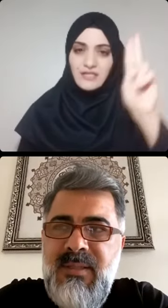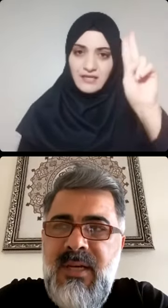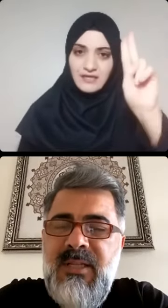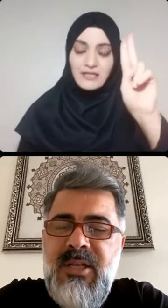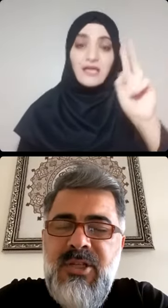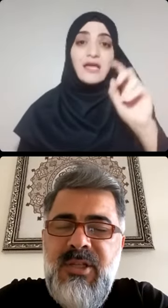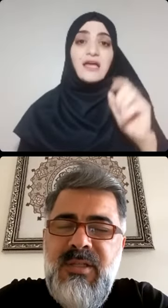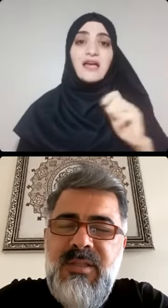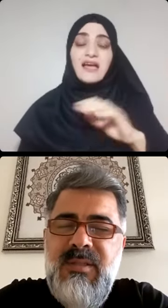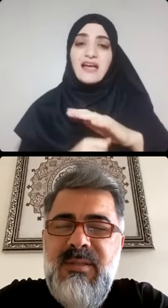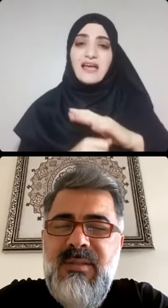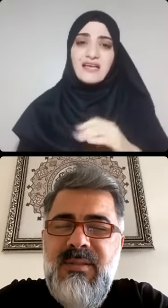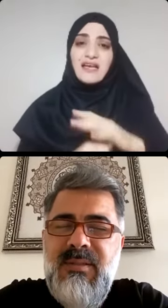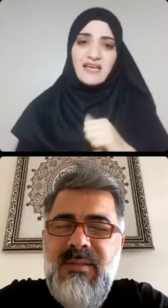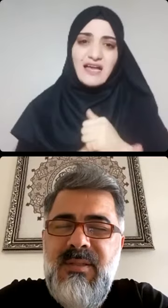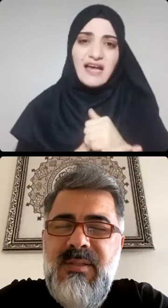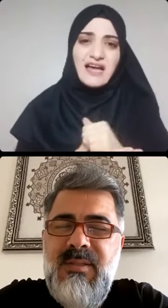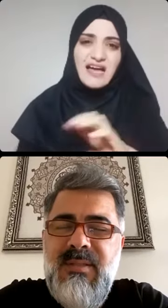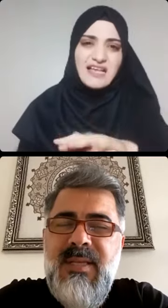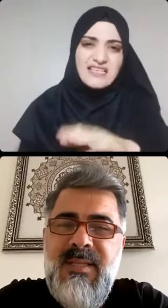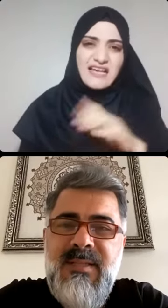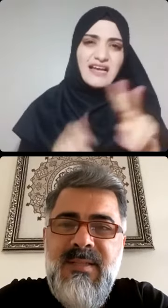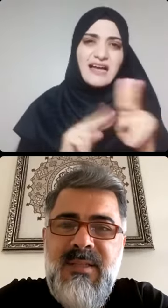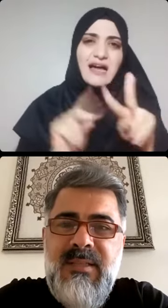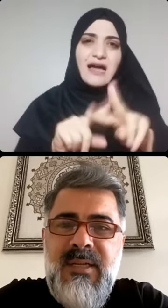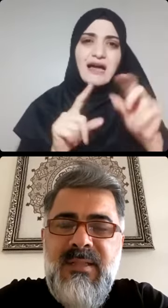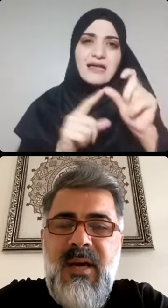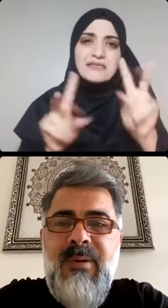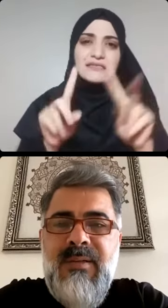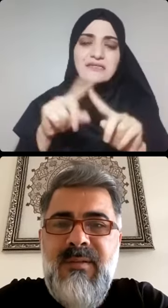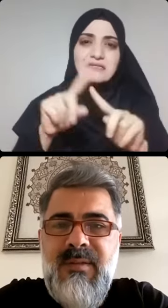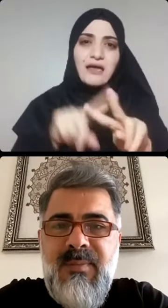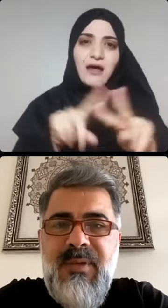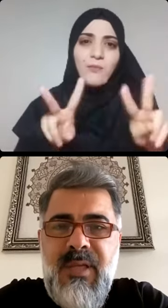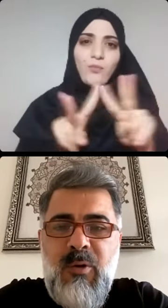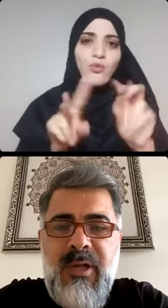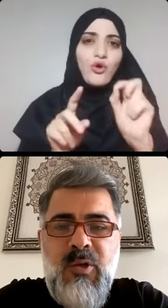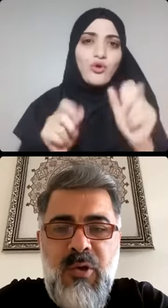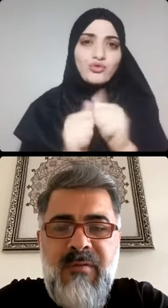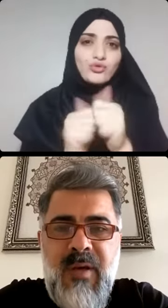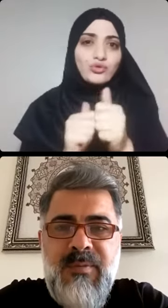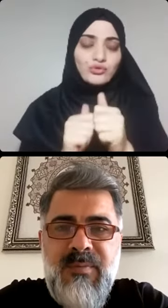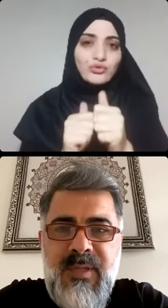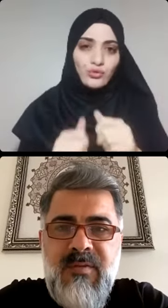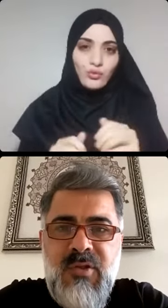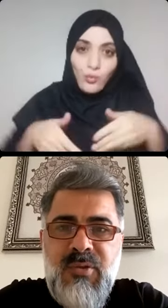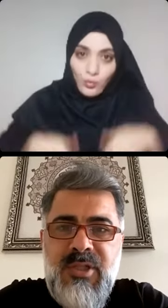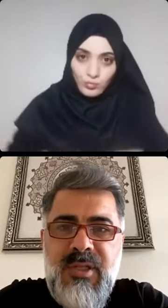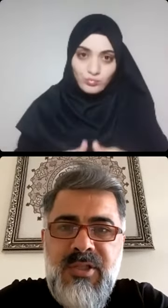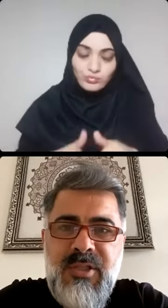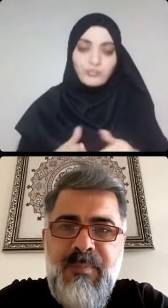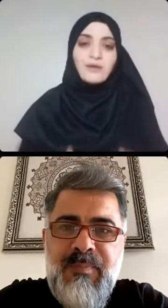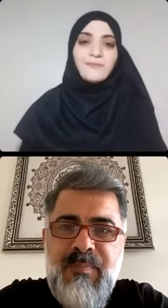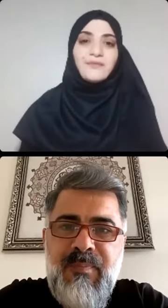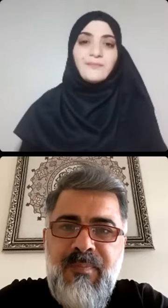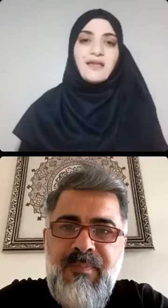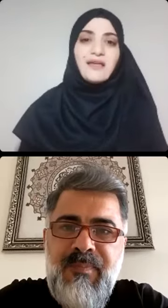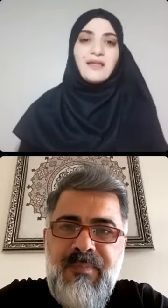doğumluyum. Yaklaşık 8 yıl kadar haber spikeri olarak görev yaptım. Televizyonda çalıştım.